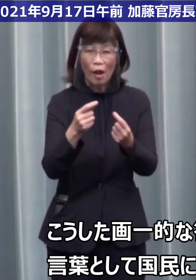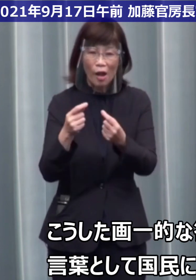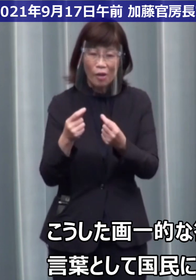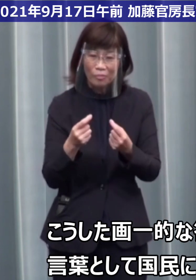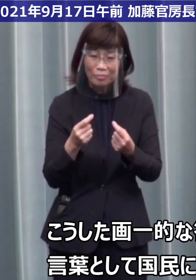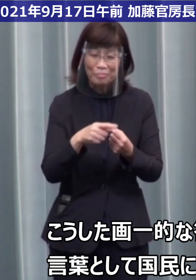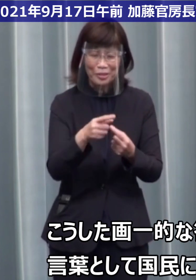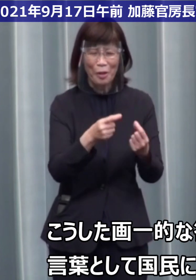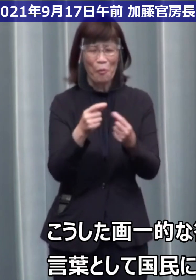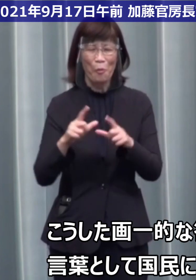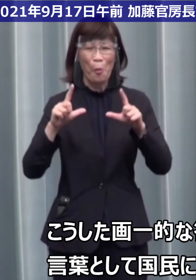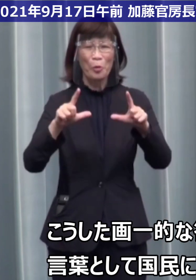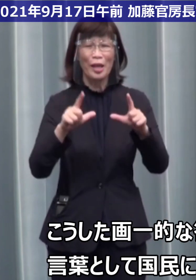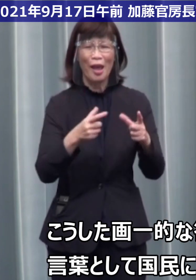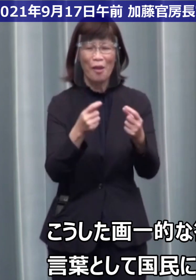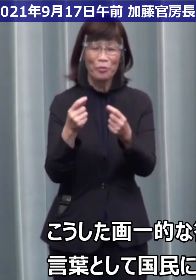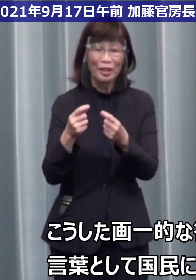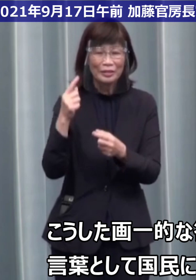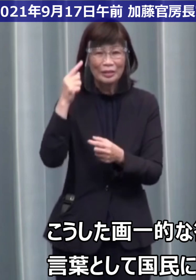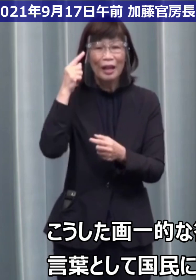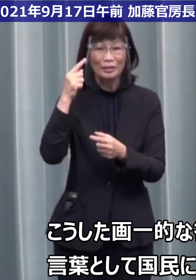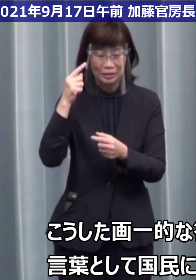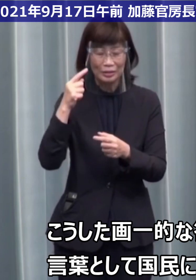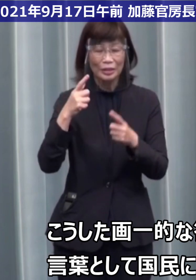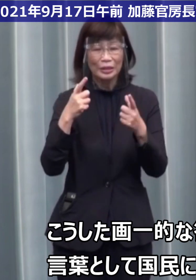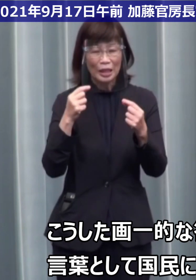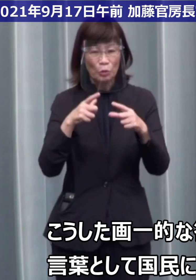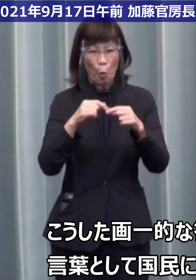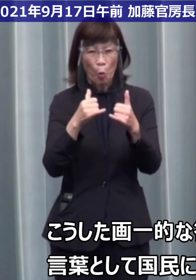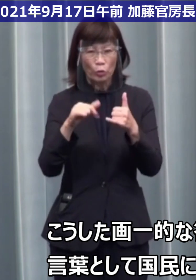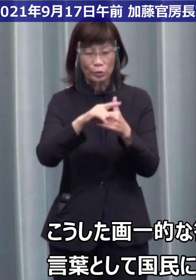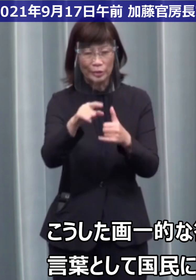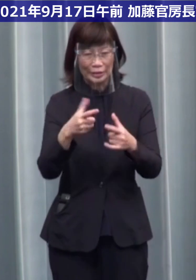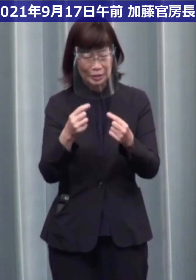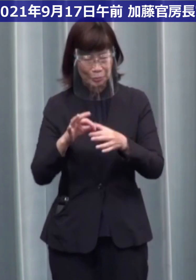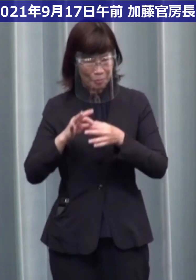この総理の発信や言葉として国民に届くものとお考えでしょうか。